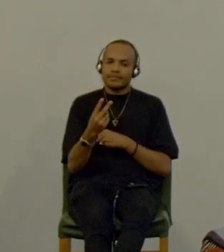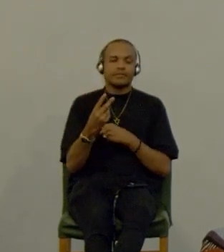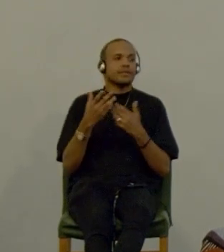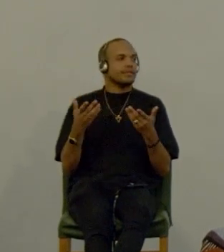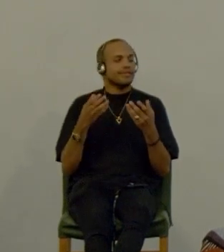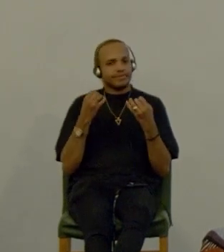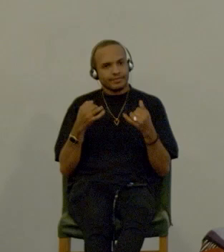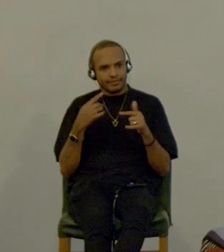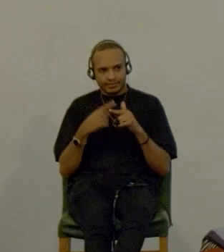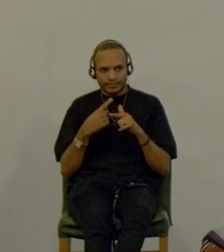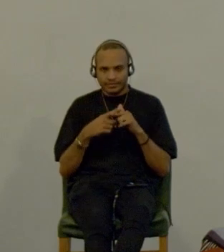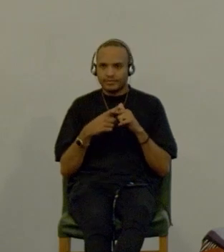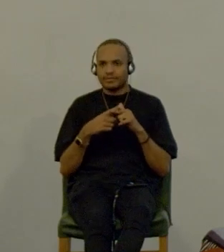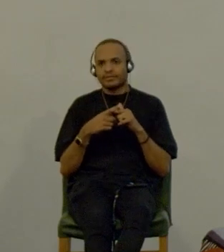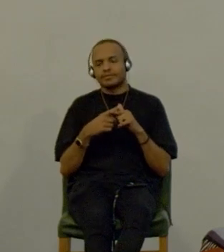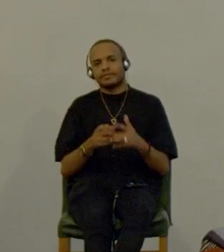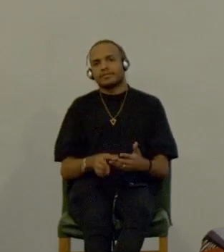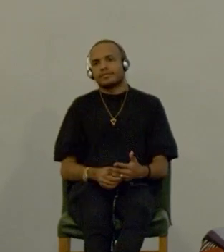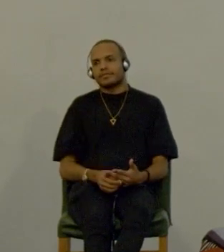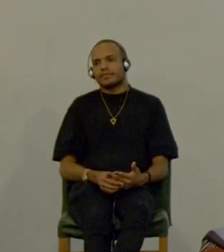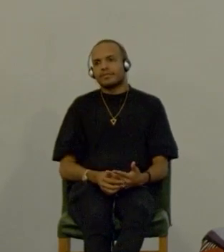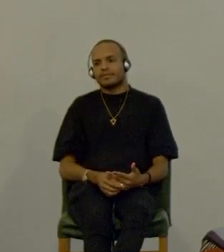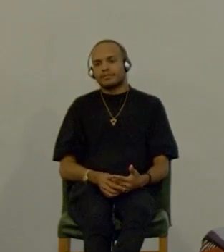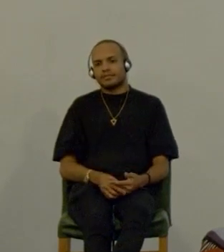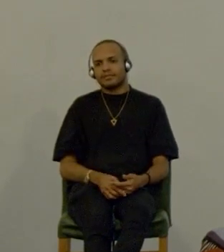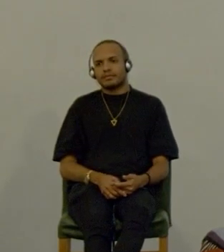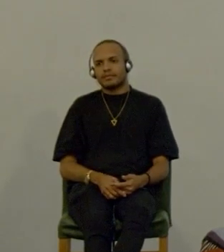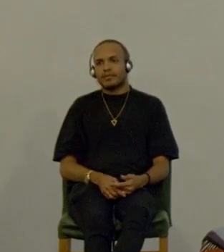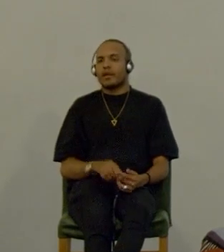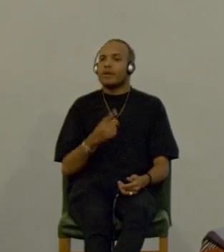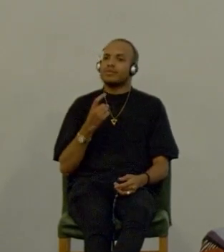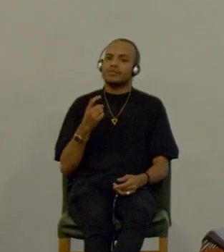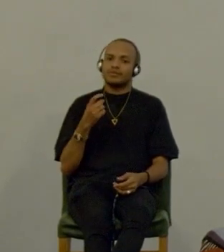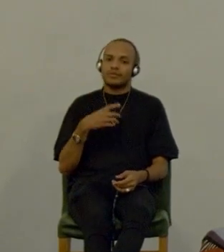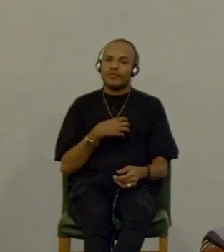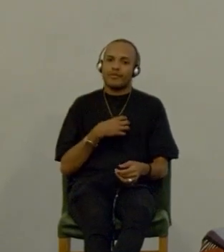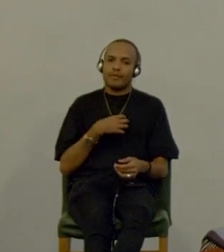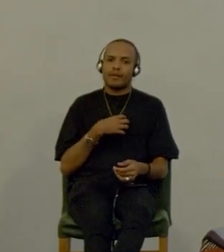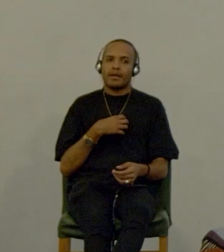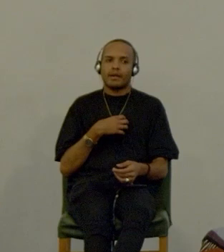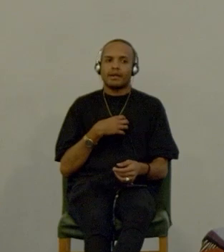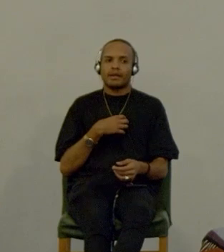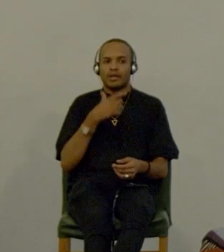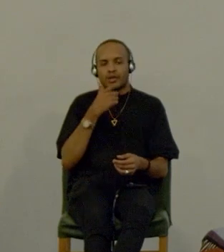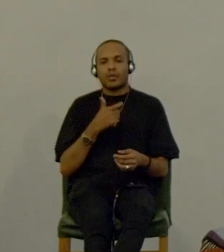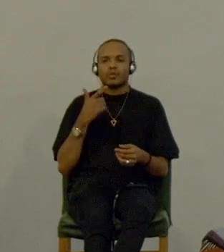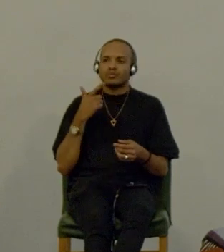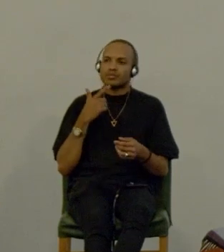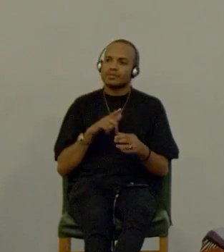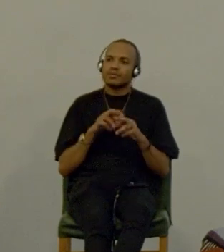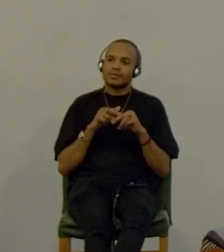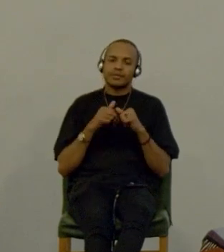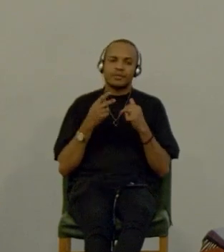de m'arranger avec ce qui nous arrive. Et c'est quoi qui nous arrive? C'est Moving Earth, comme le disait le spectacle